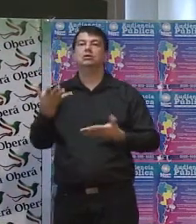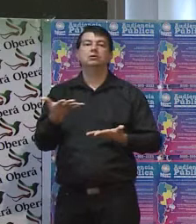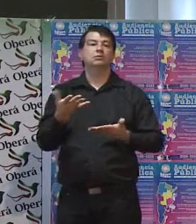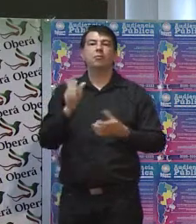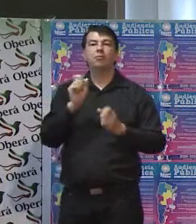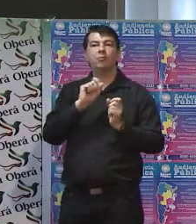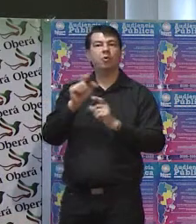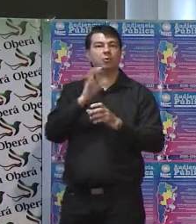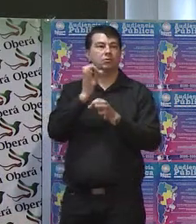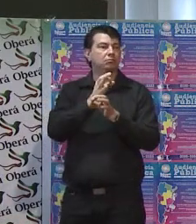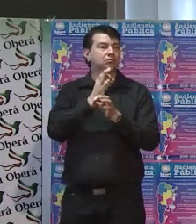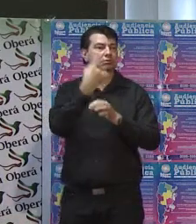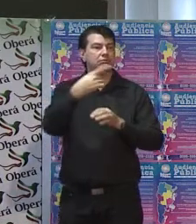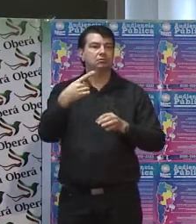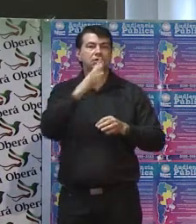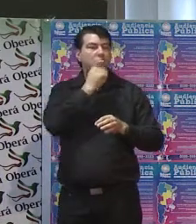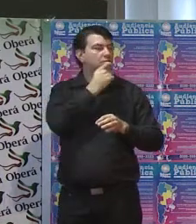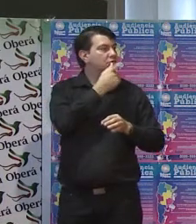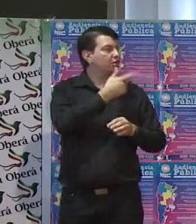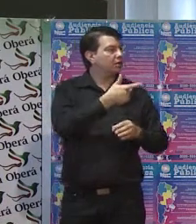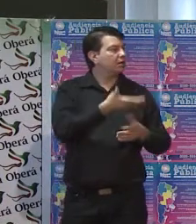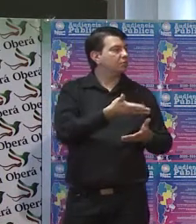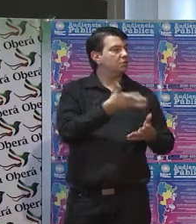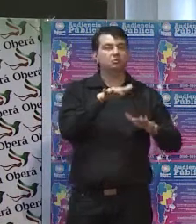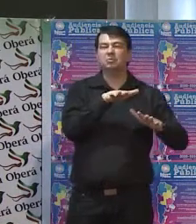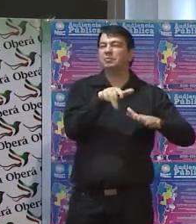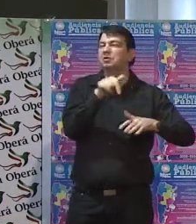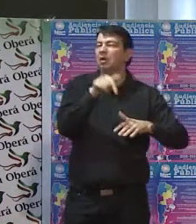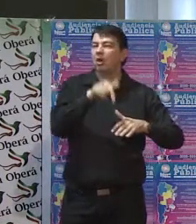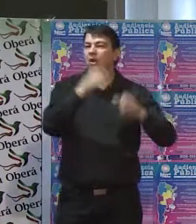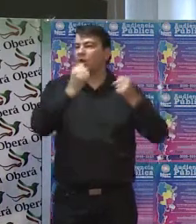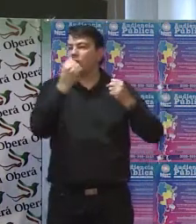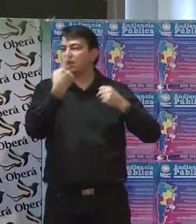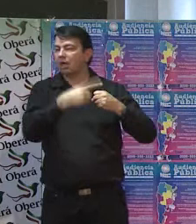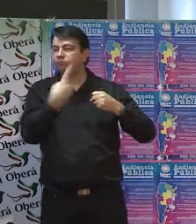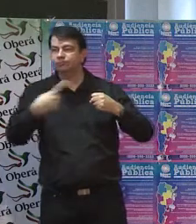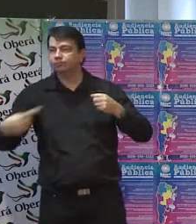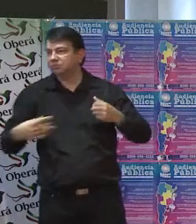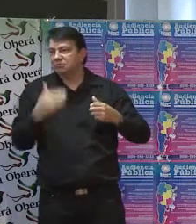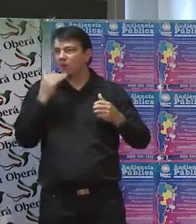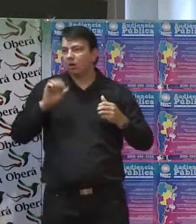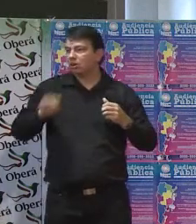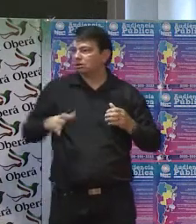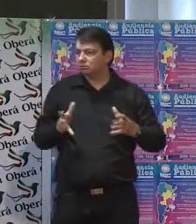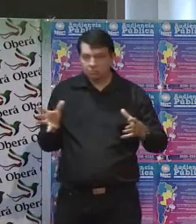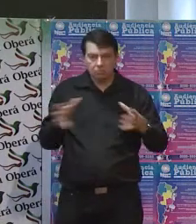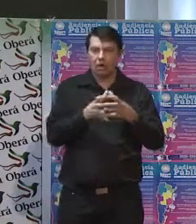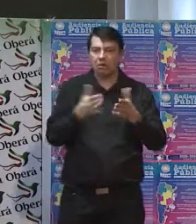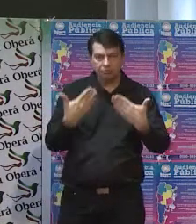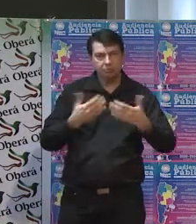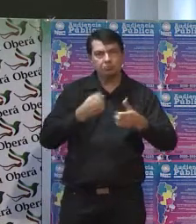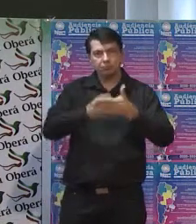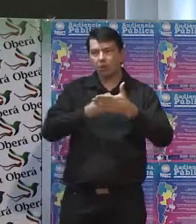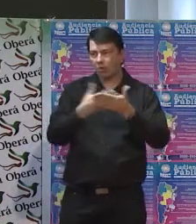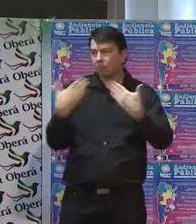propios, sin permitir que la masividad de la comunicación actual interfiera negativamente, seleccionando lo que de ellos se va a